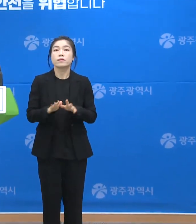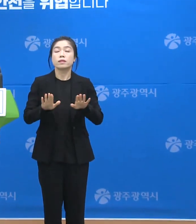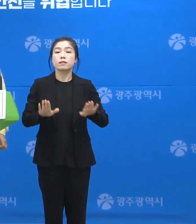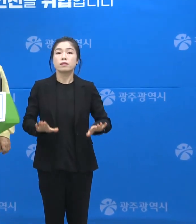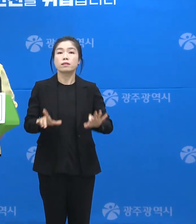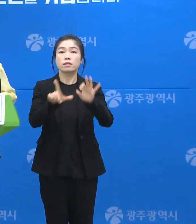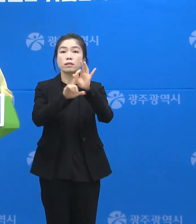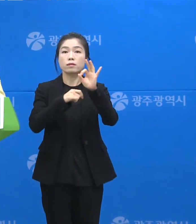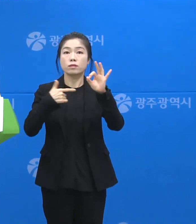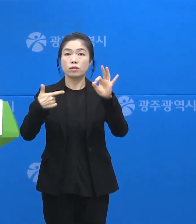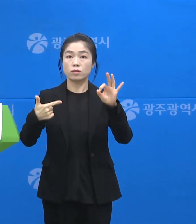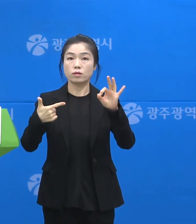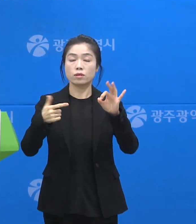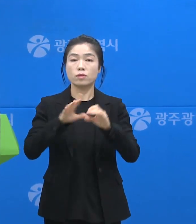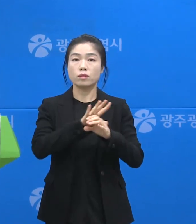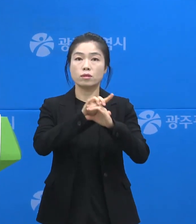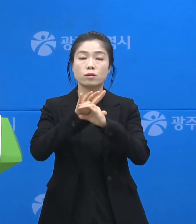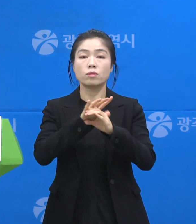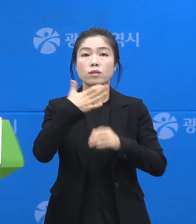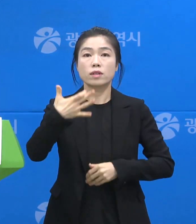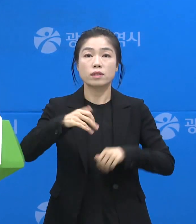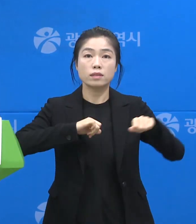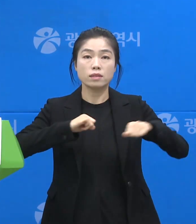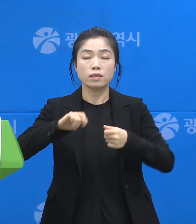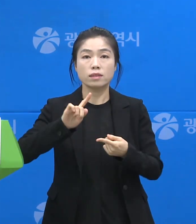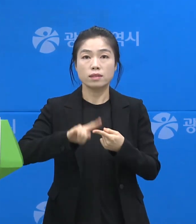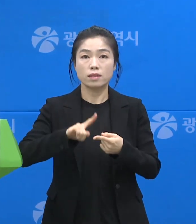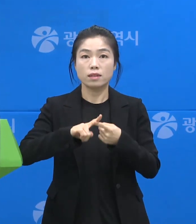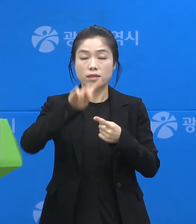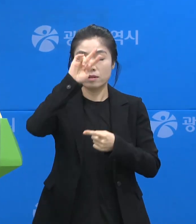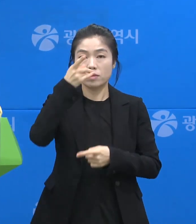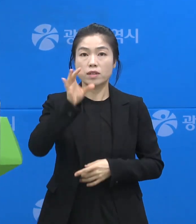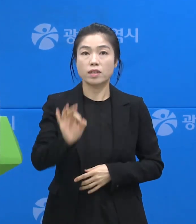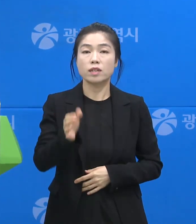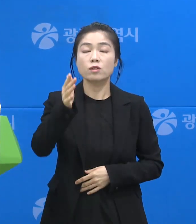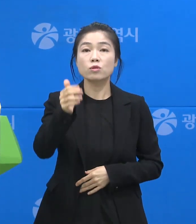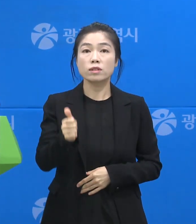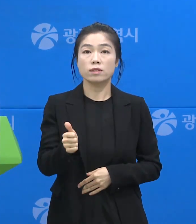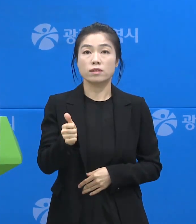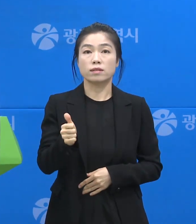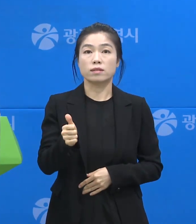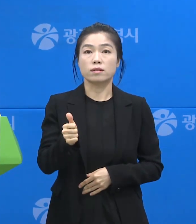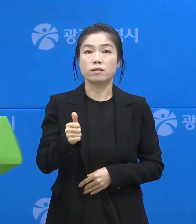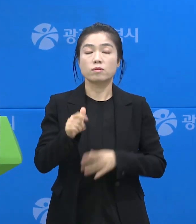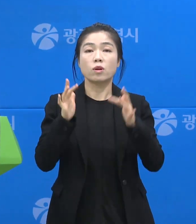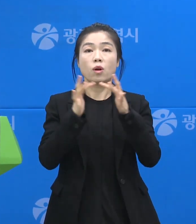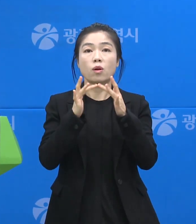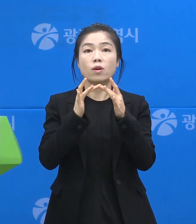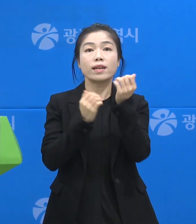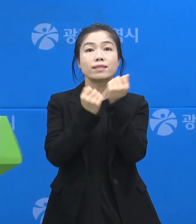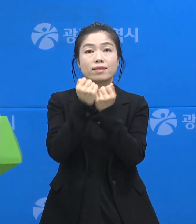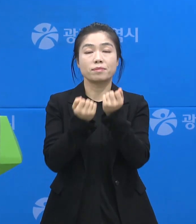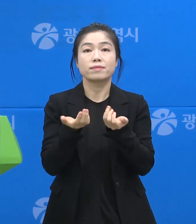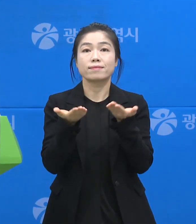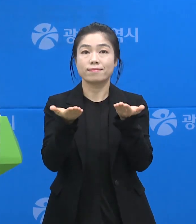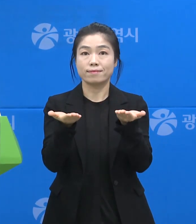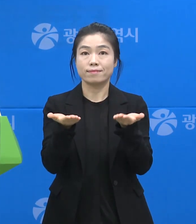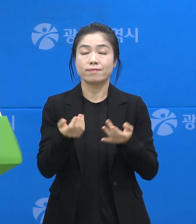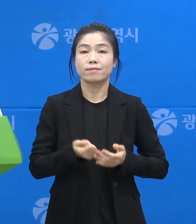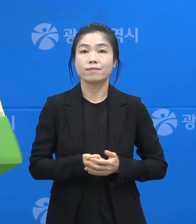지금부터 10월 6일 코로나19 대응과 관련하여 박향복지건강국장이 온라인 기자회견을